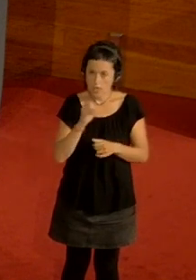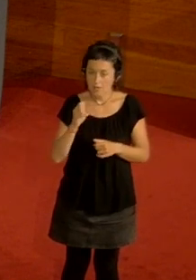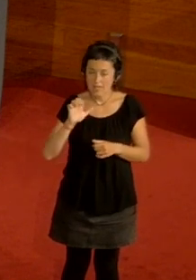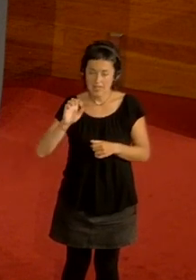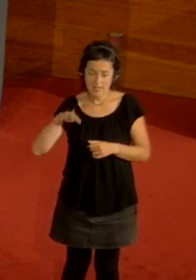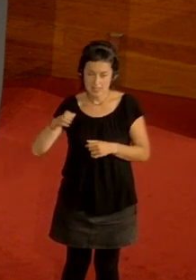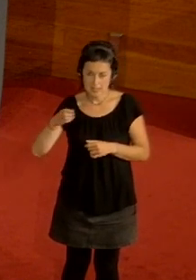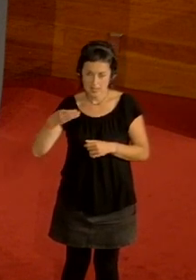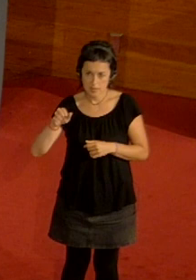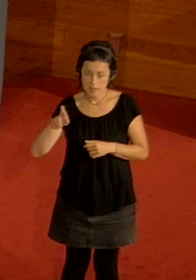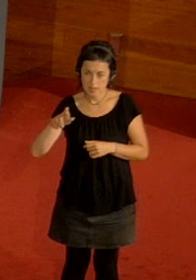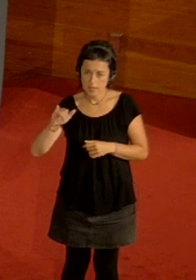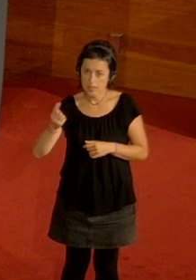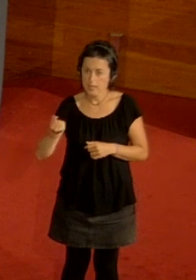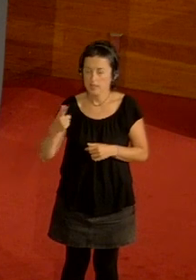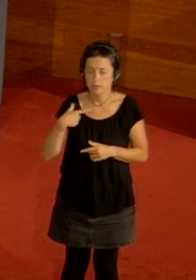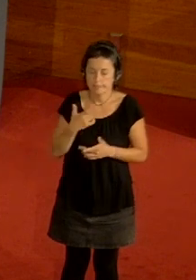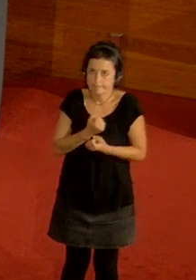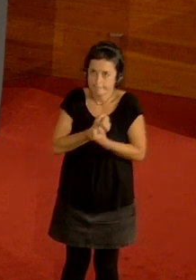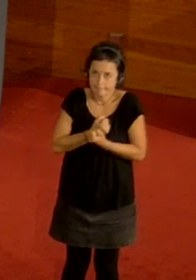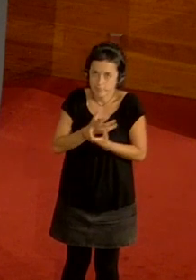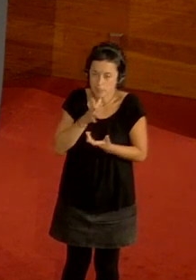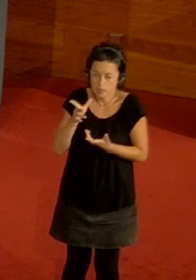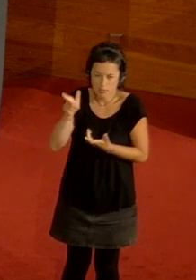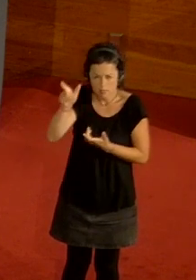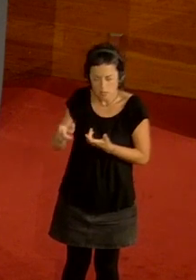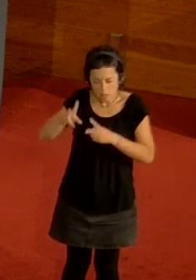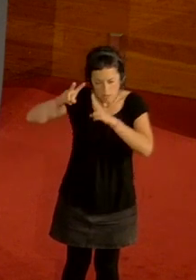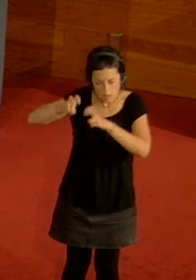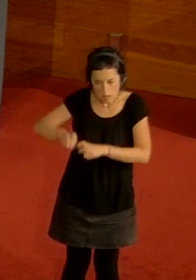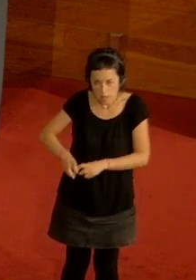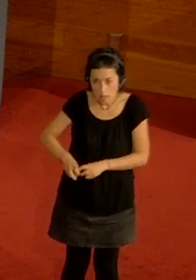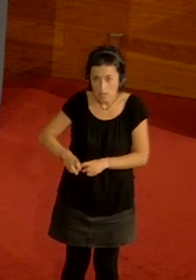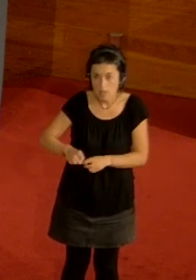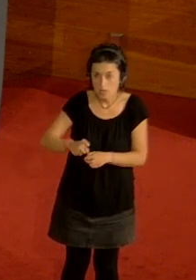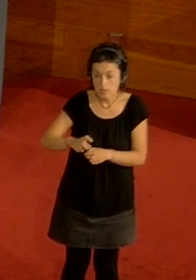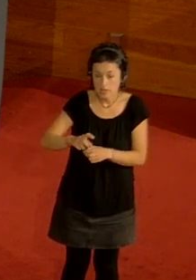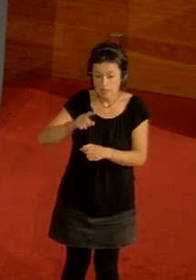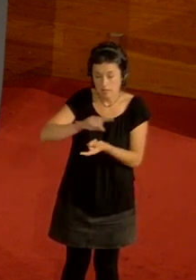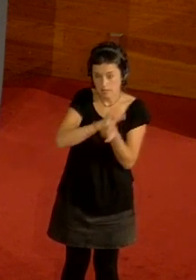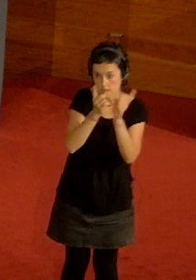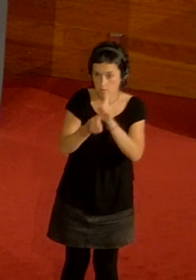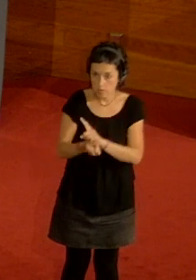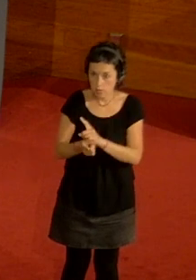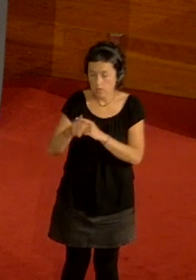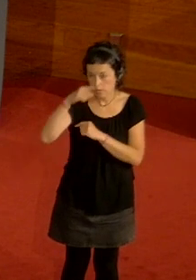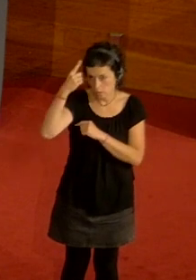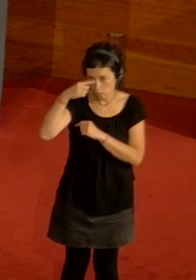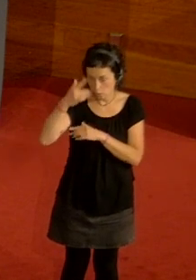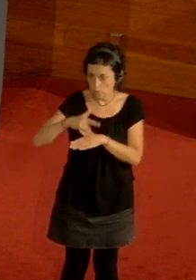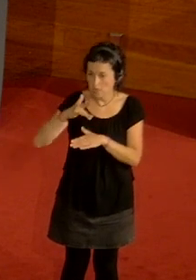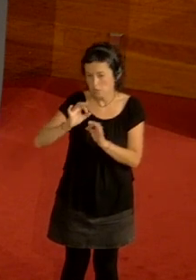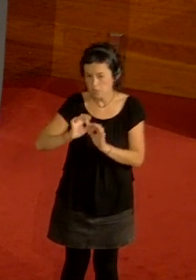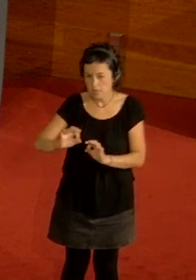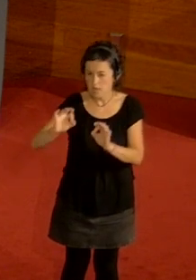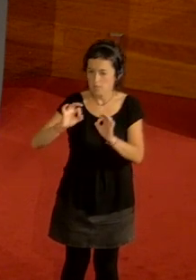Echeverría que que que ha investigado mucho Sobre eh sobre la transformación de la cultura digital pero especialmente sobre lo que aconteció en los primeros años